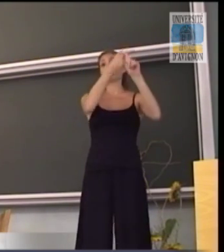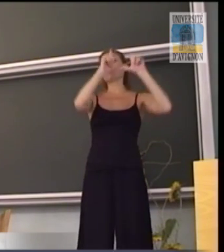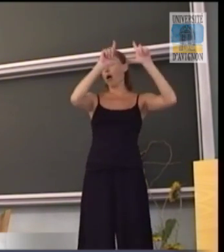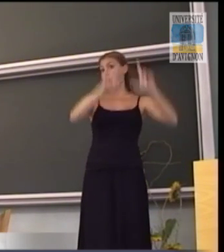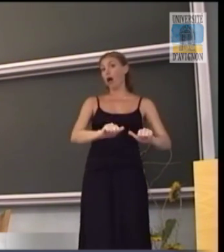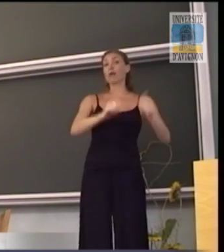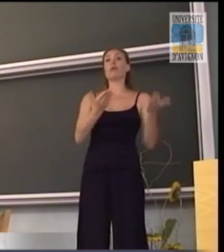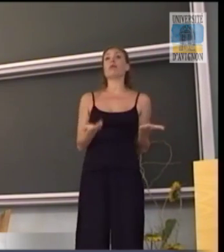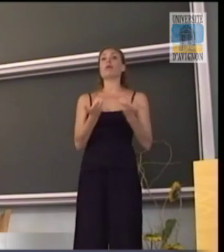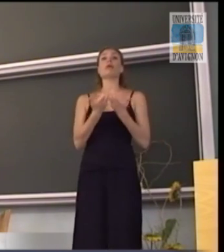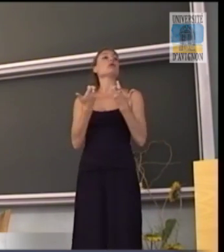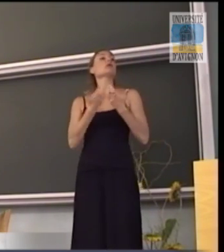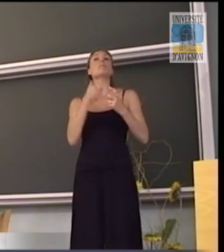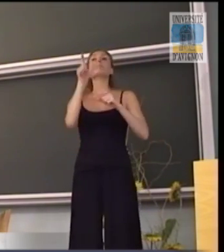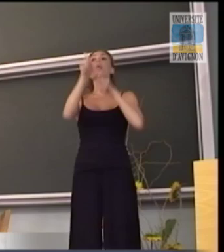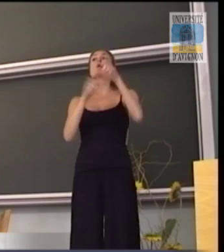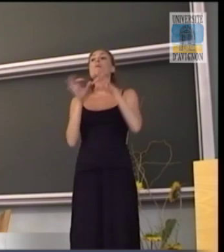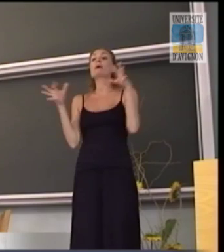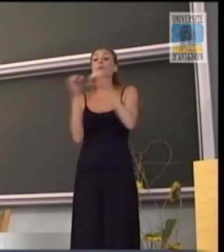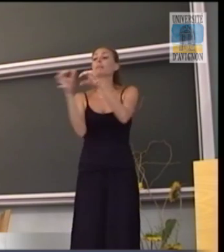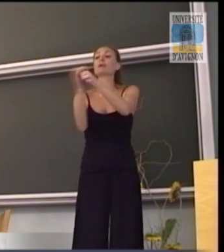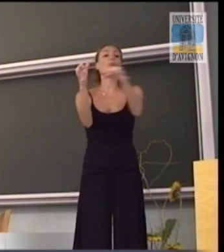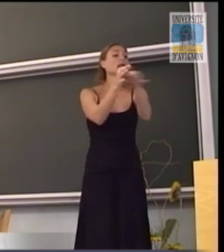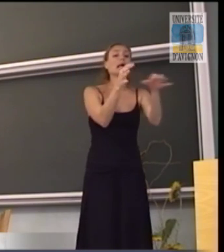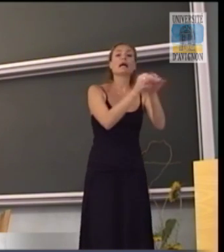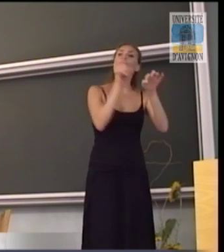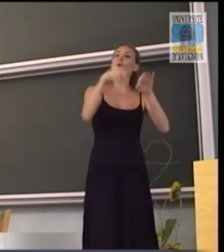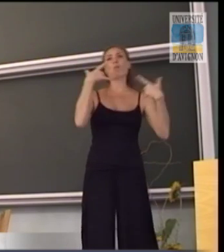de nombreuses parties de notre